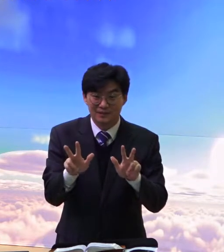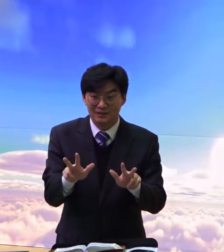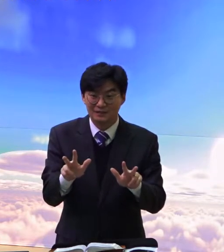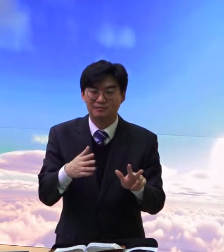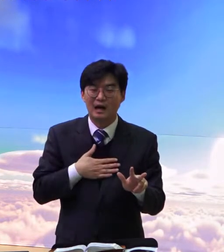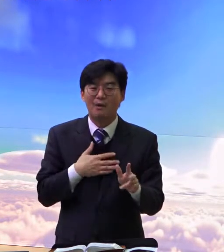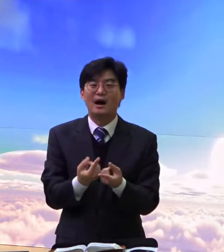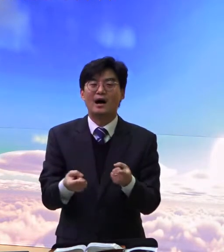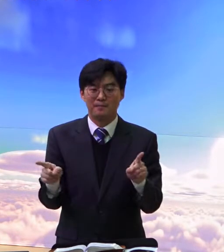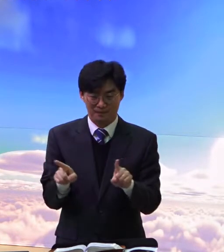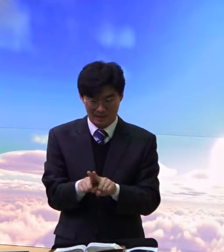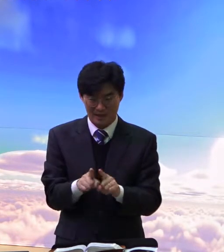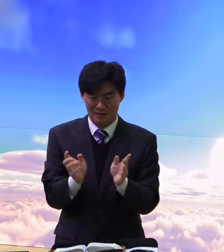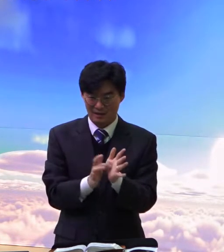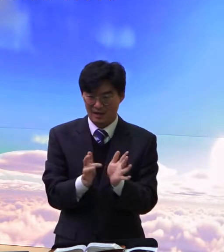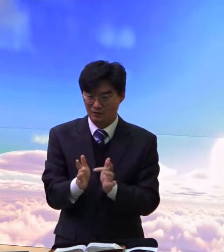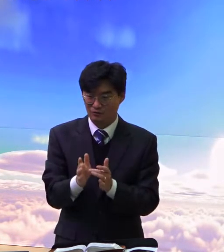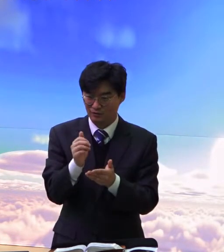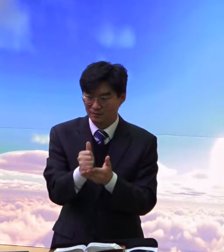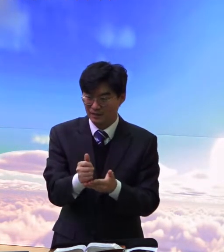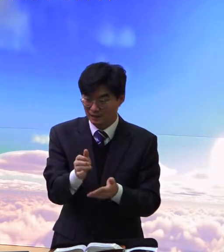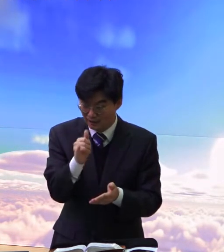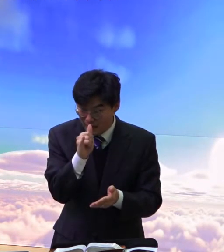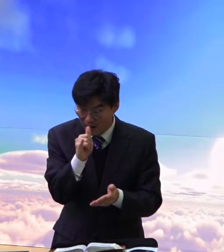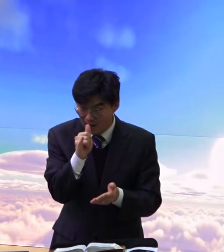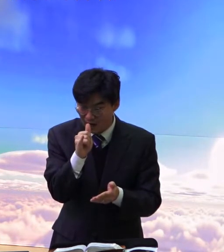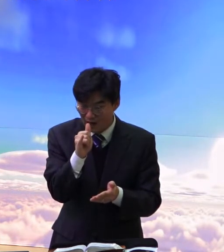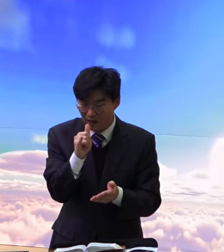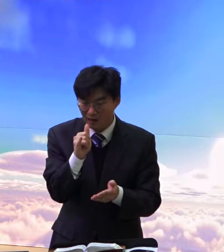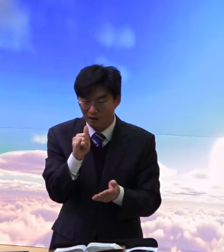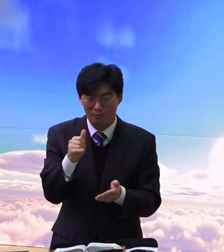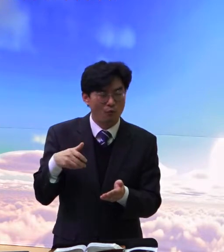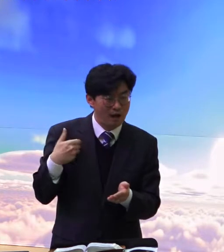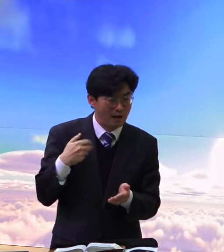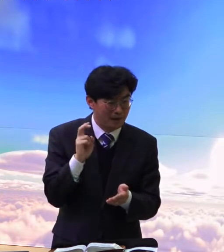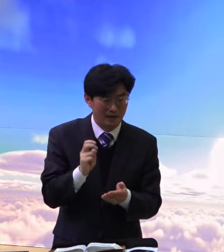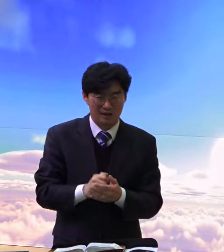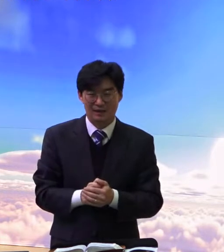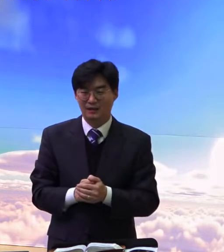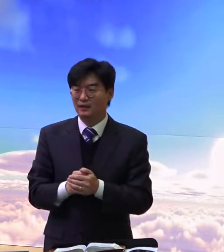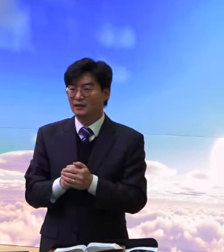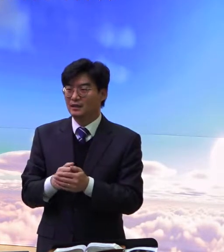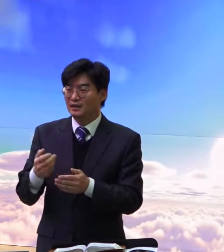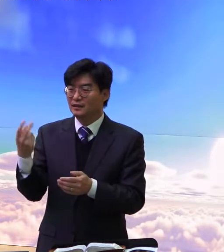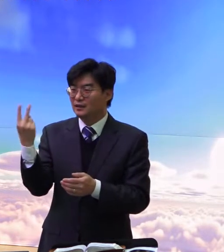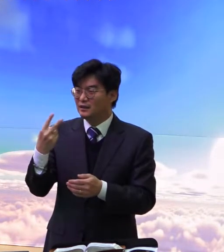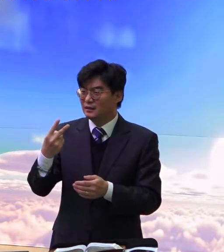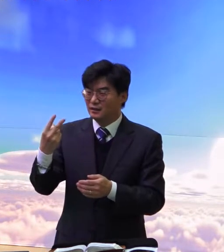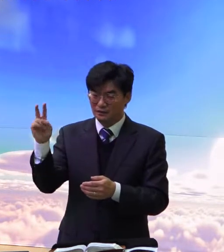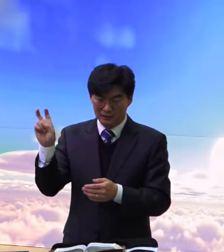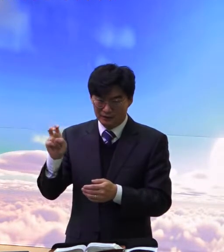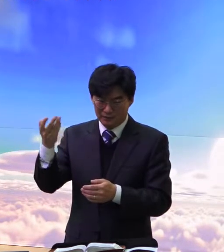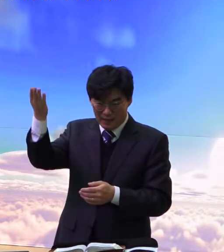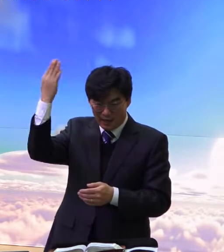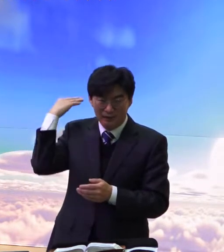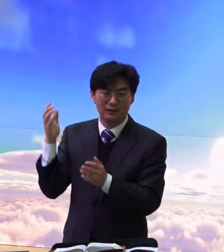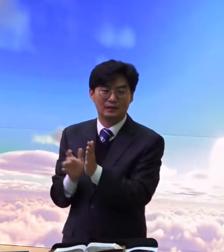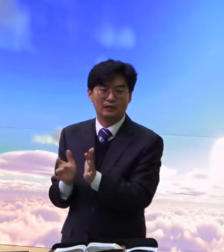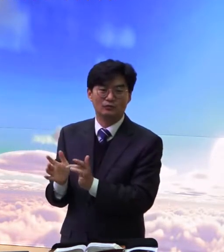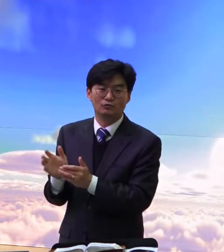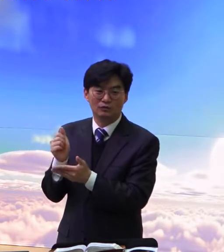함께 하시는 예수님을 만나지 못하기 때문입니다. 그 예수님이 나와 함께 하신다고 느끼지